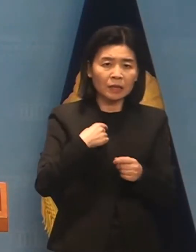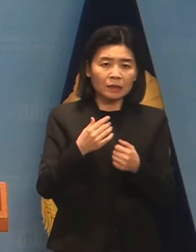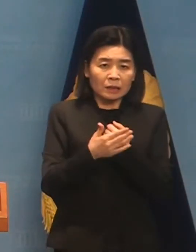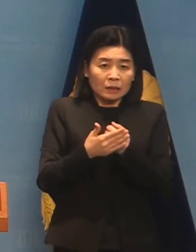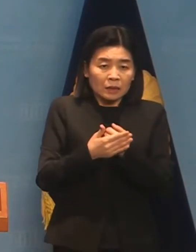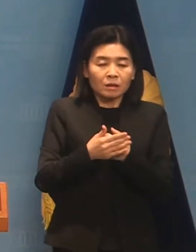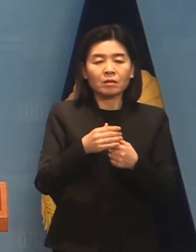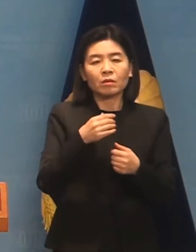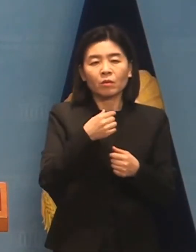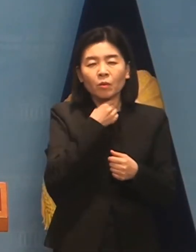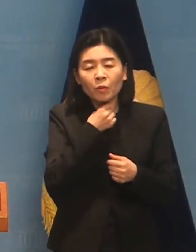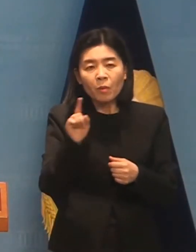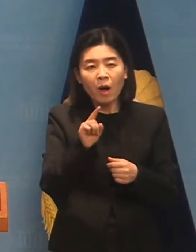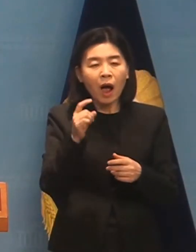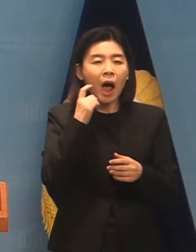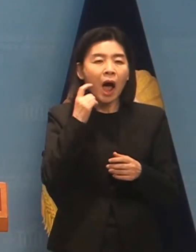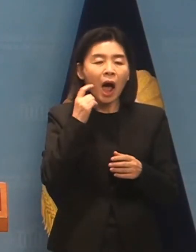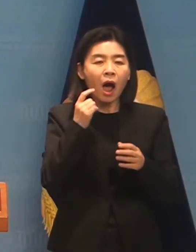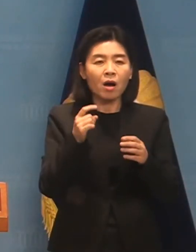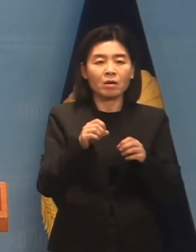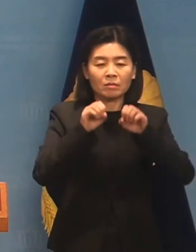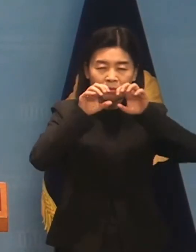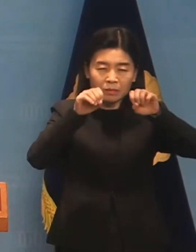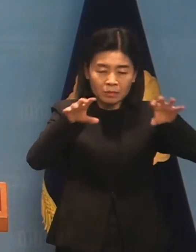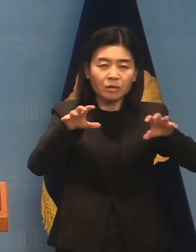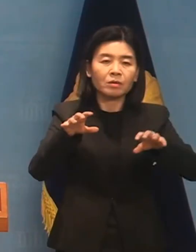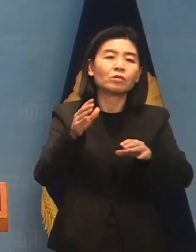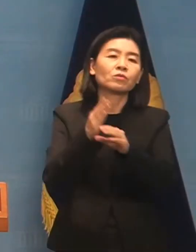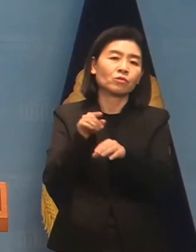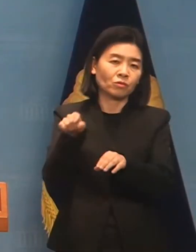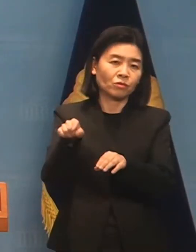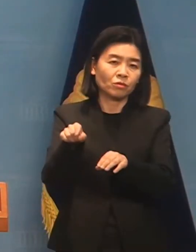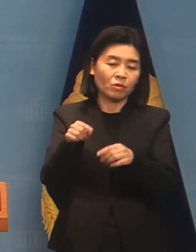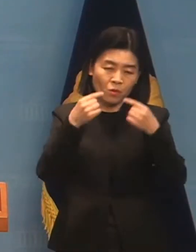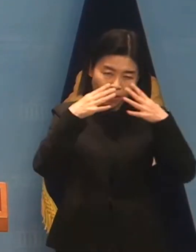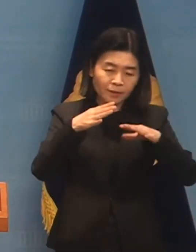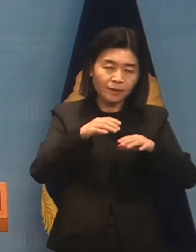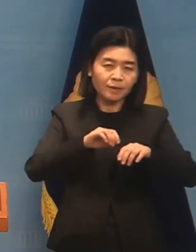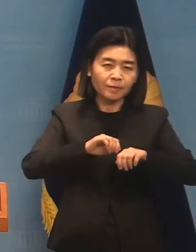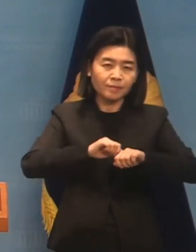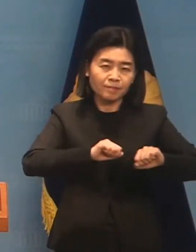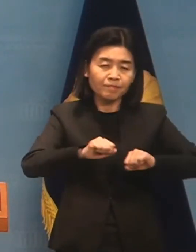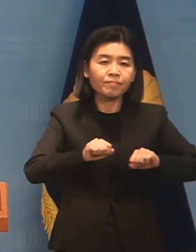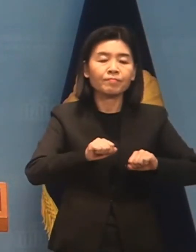위한 가짜뉴스 허위사실을 유포하고 있습니다. 철저히 대응하겠습니다.